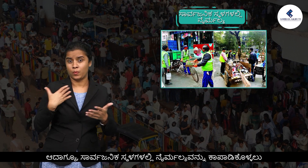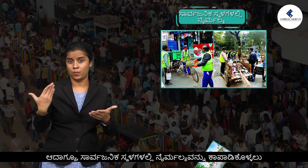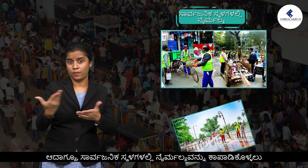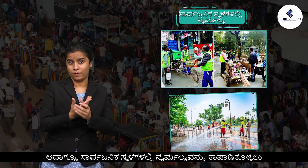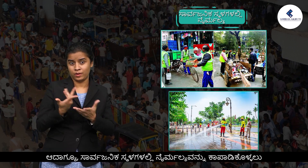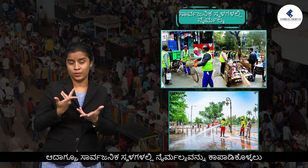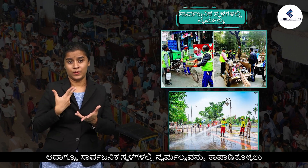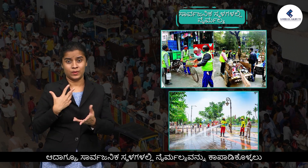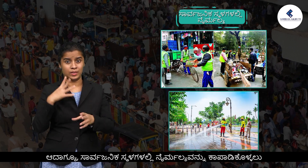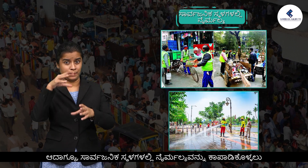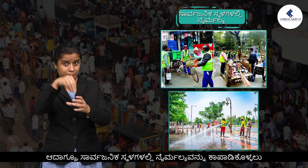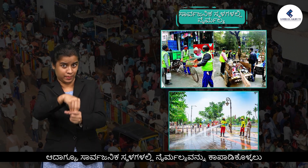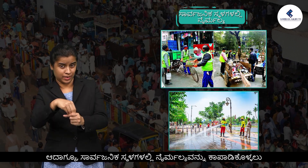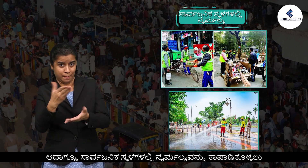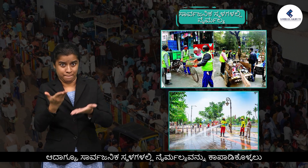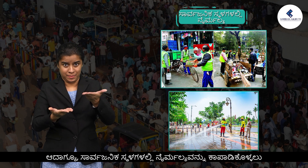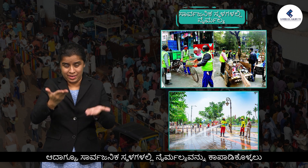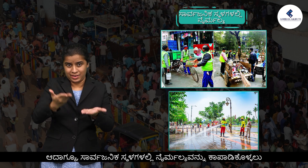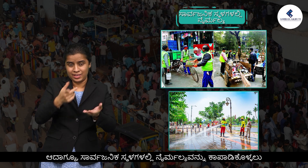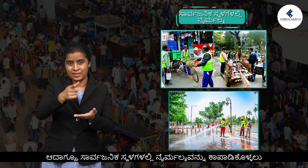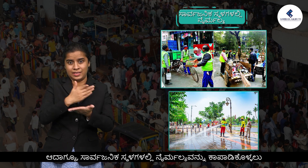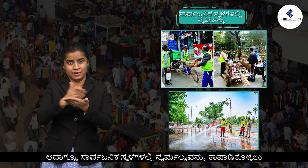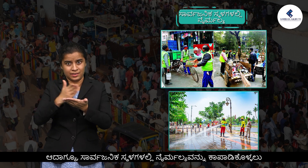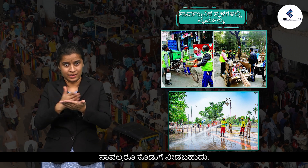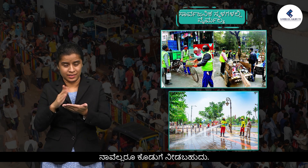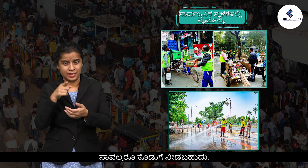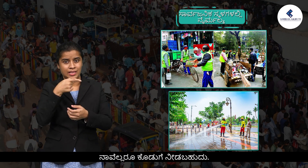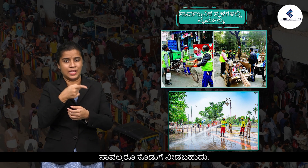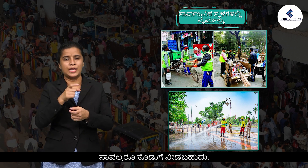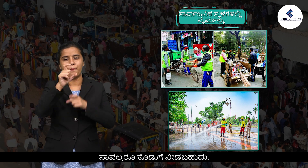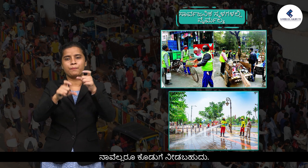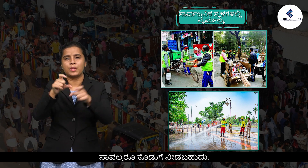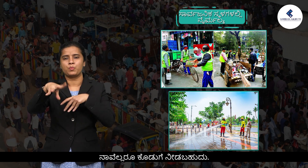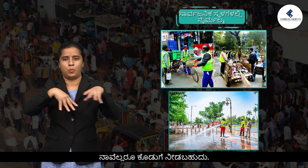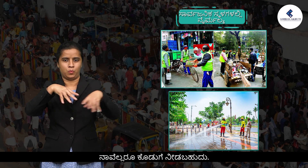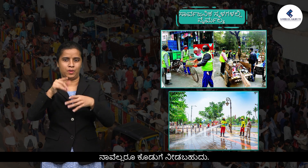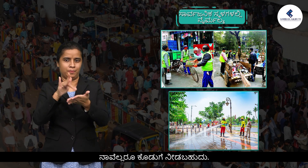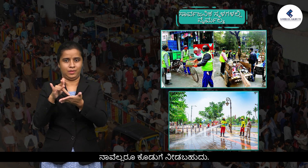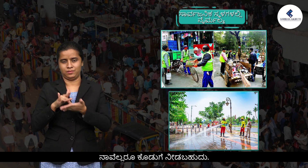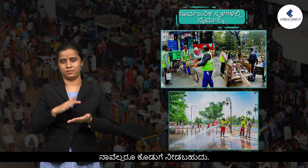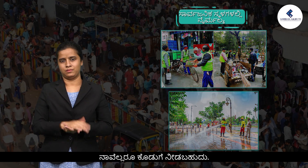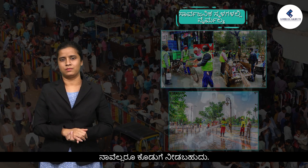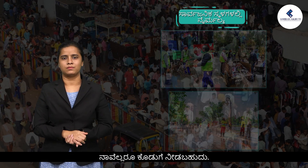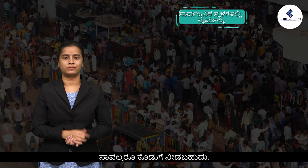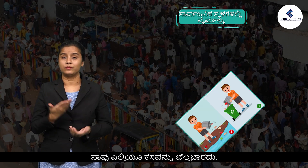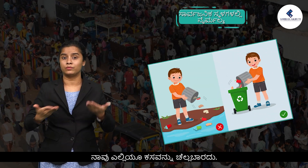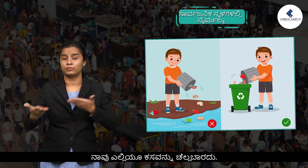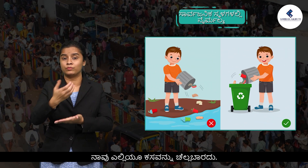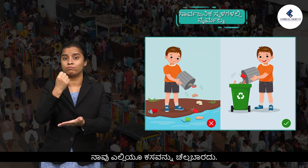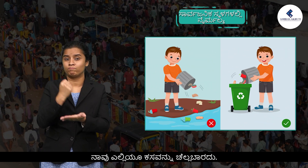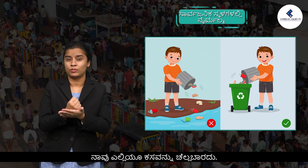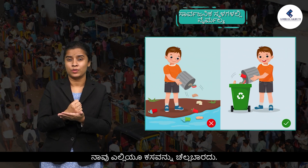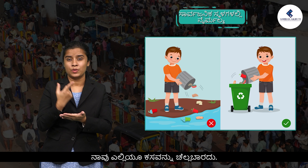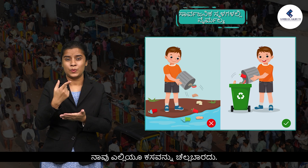ಸಾರ್ವಜನಿಕ ಸ್ಥಳಗಳಲ್ಲಿ ನೈರ್ಮಲ್ಯವನ್ನು ಕಾಪಾಡಿಕೊಳ್ಳಲು ನಾವೆಲ್ಲರೂ ಕೊಡುಗೆ ನೀಡಬಹುದು.